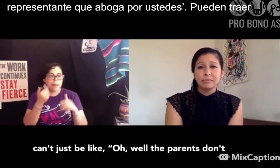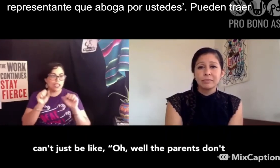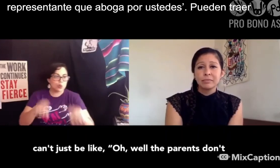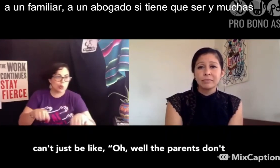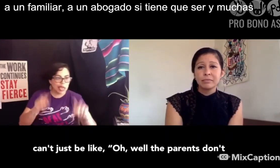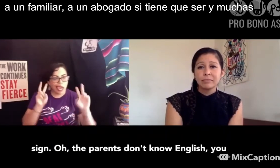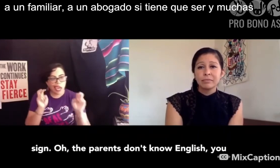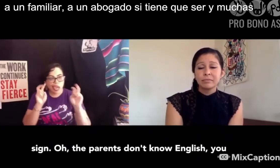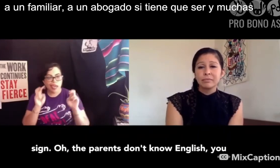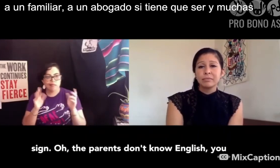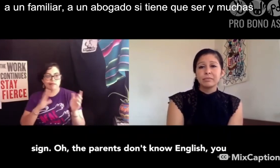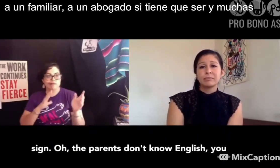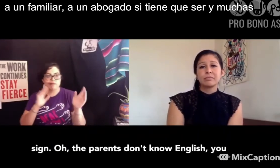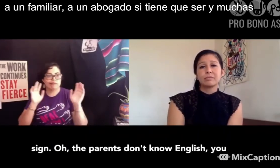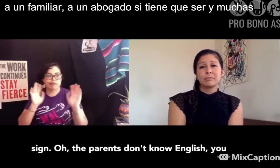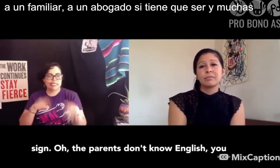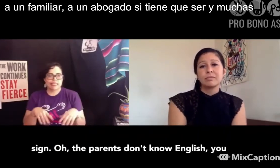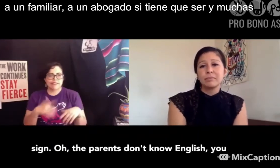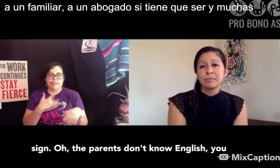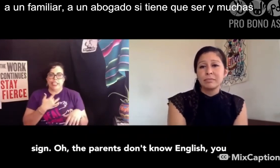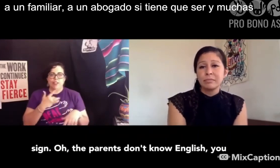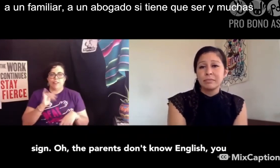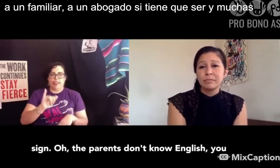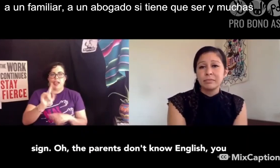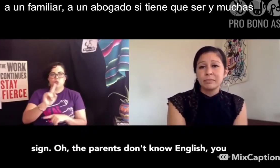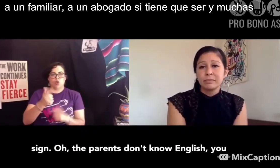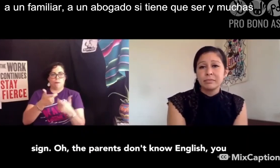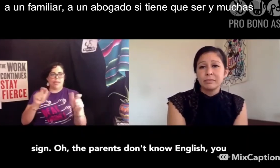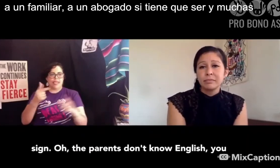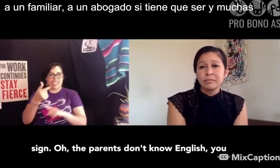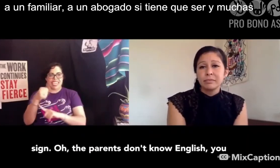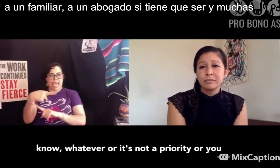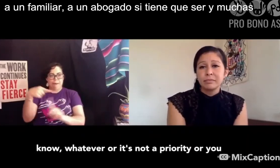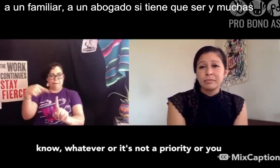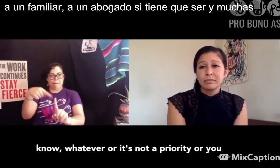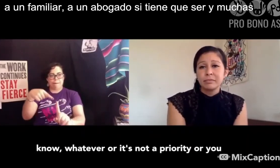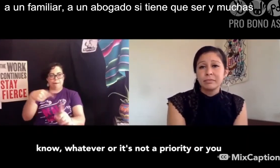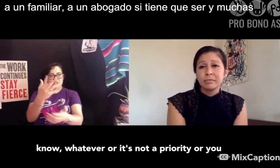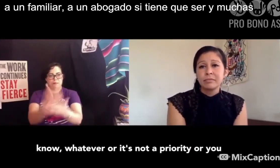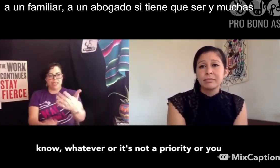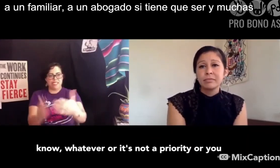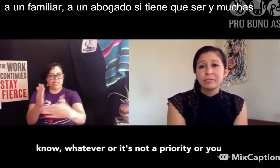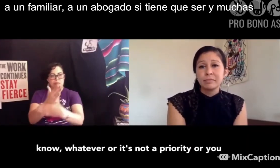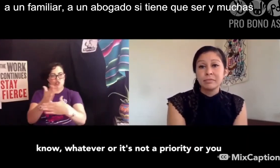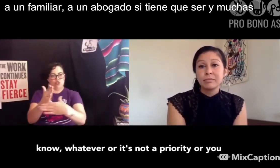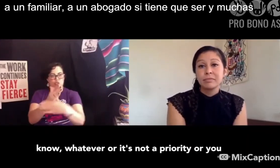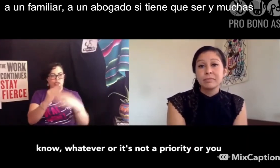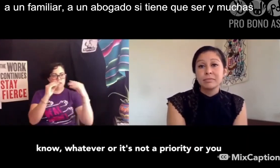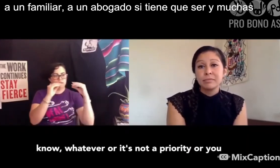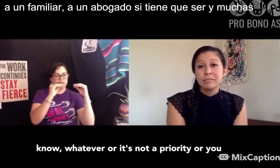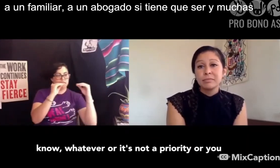pueden traer a un familiar, a un abogado si tiene que